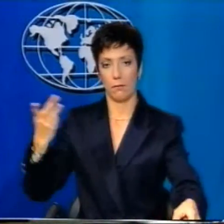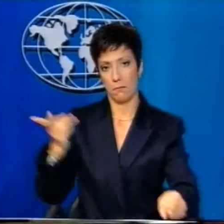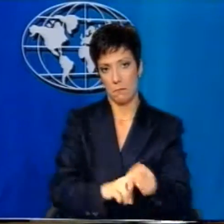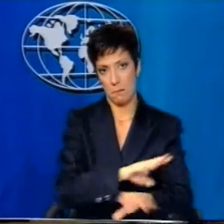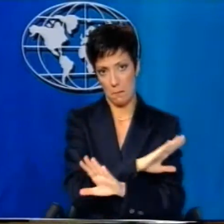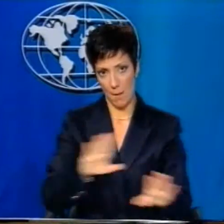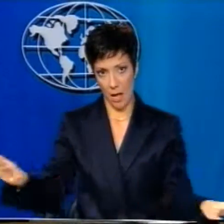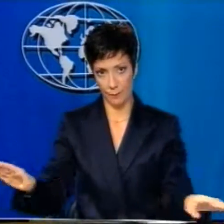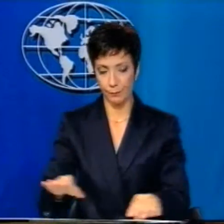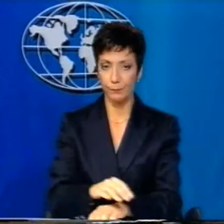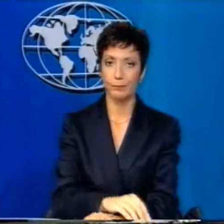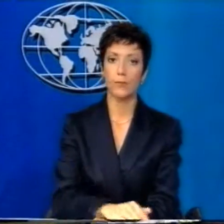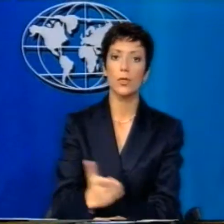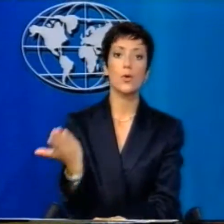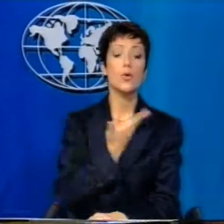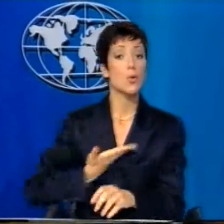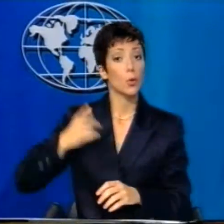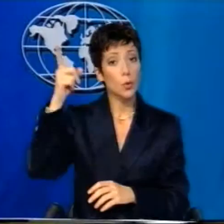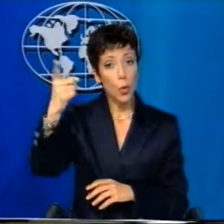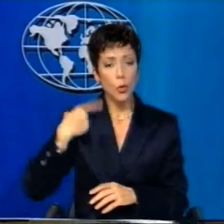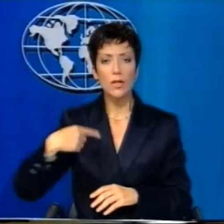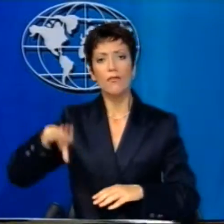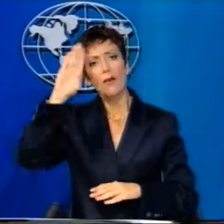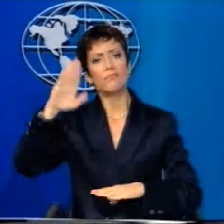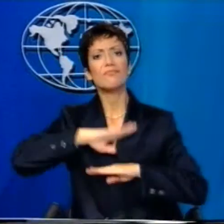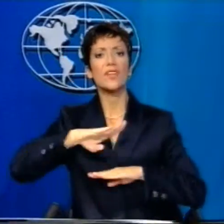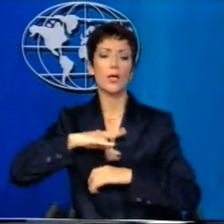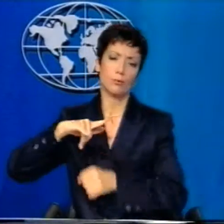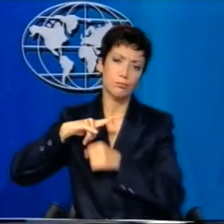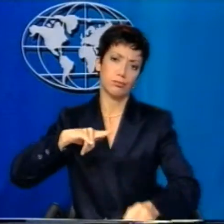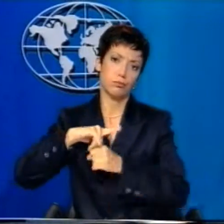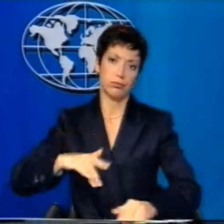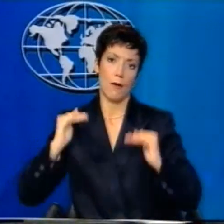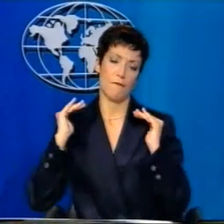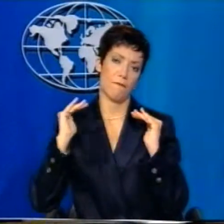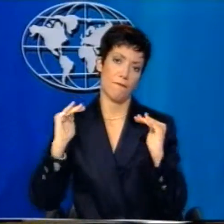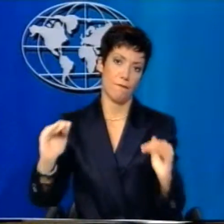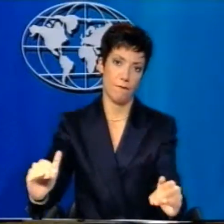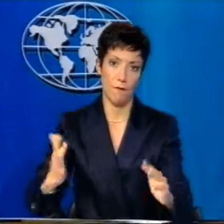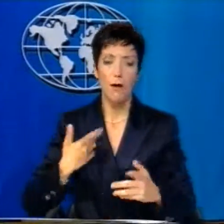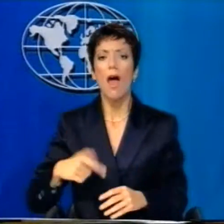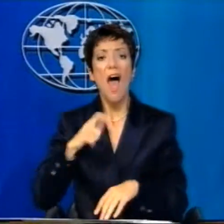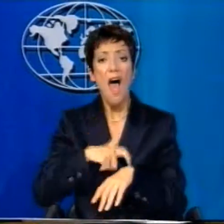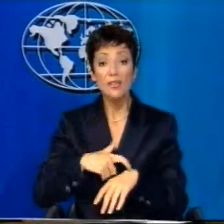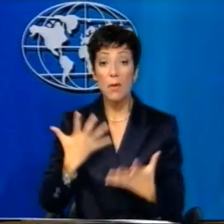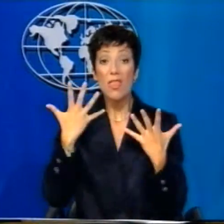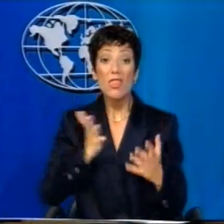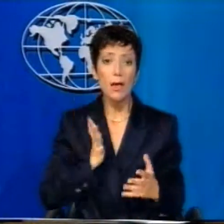Στη Ιουγκοσλαβία οι νατοϊκές βόμβες σκόρπισαν και πάλι το θάνατο. Τουλάχιστον 10 νεκροί και 20 τραυματίες